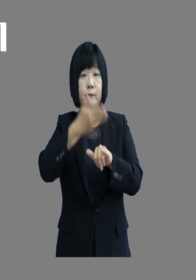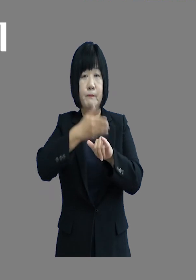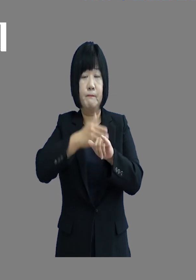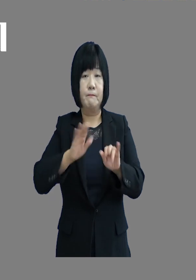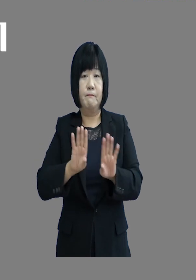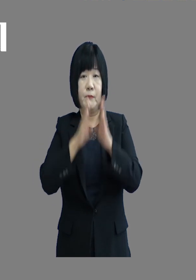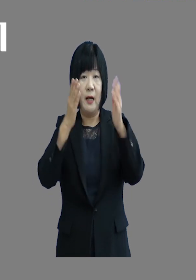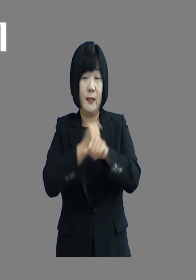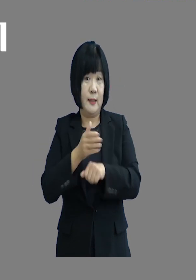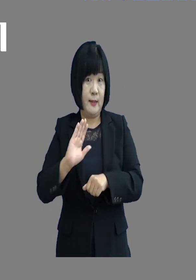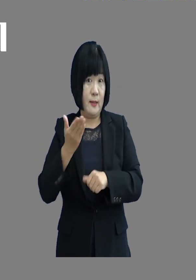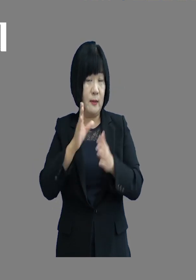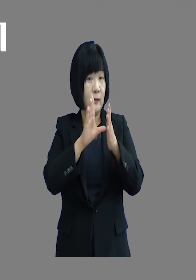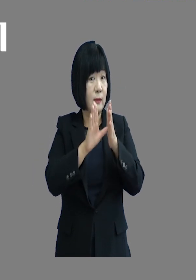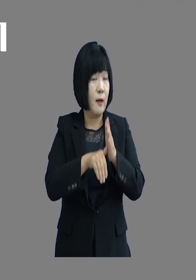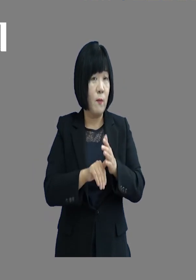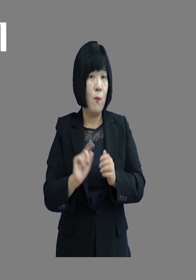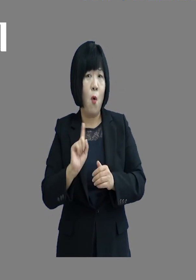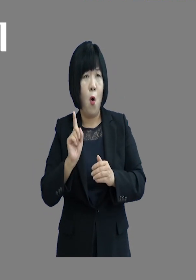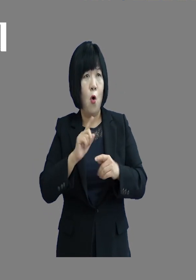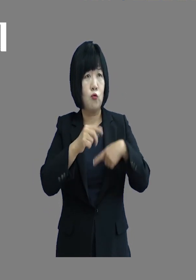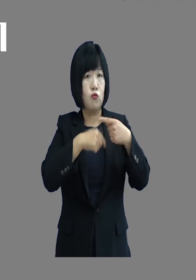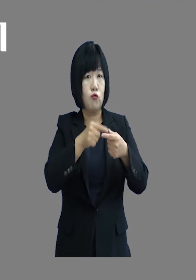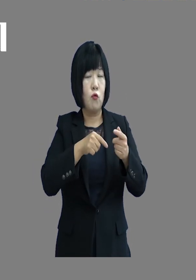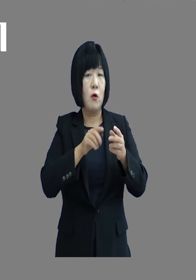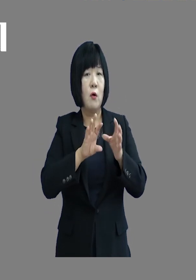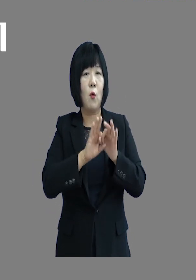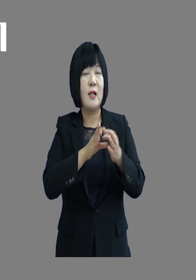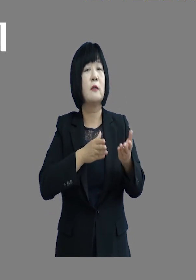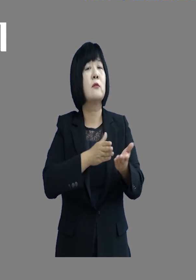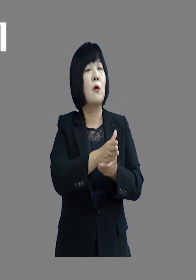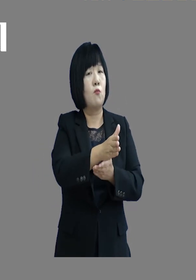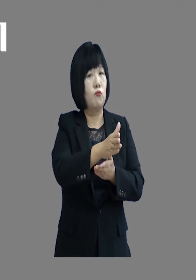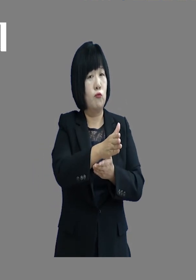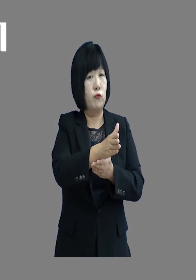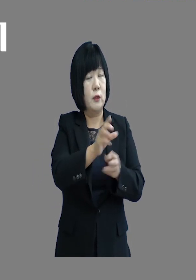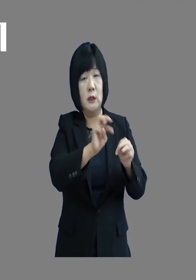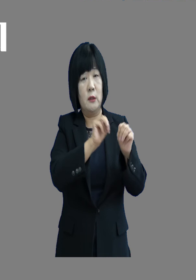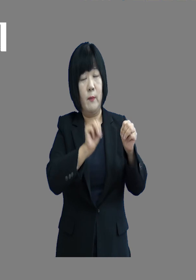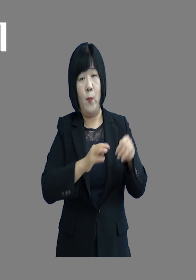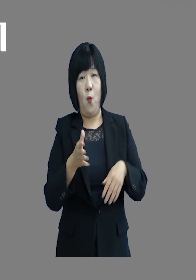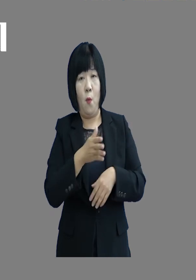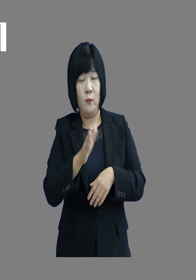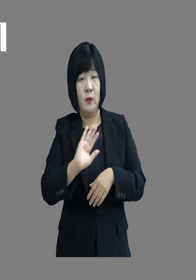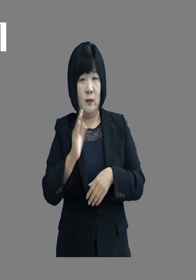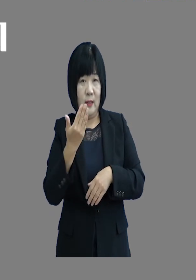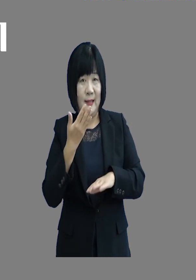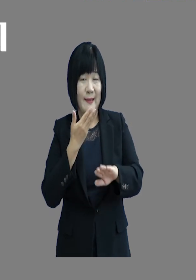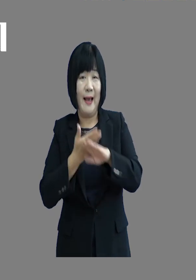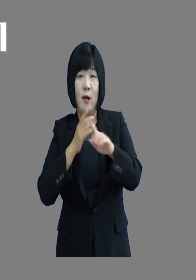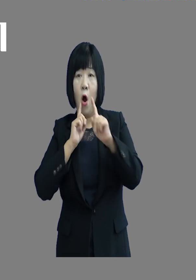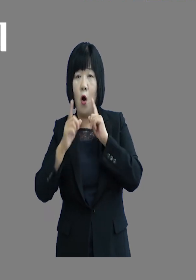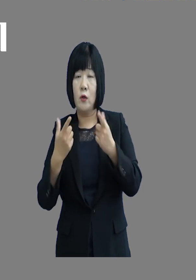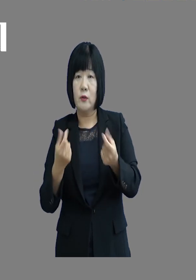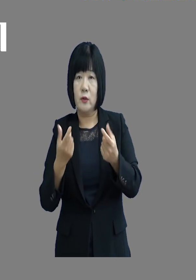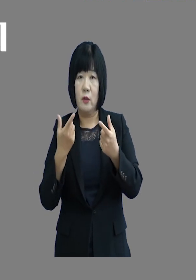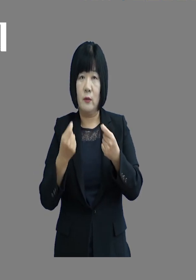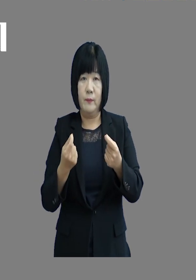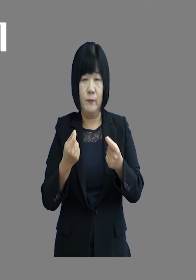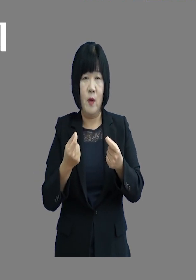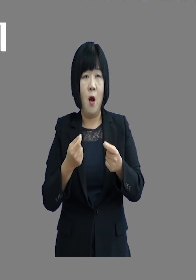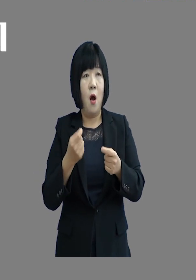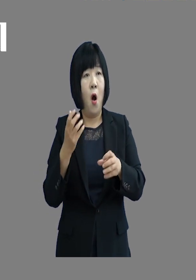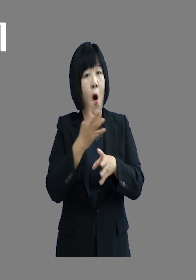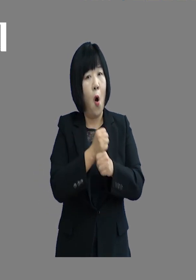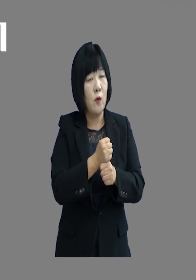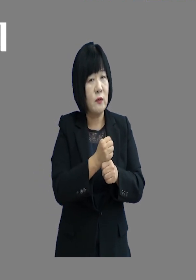그때는 수어 관련 전문 콘텐츠가 많이 없었어요. 수어도 다른 언어 교육처럼 많은 분들이 언제 어디서든 공부할